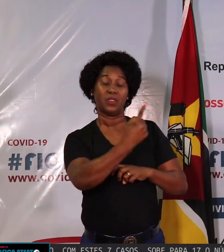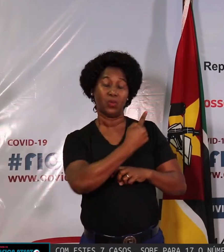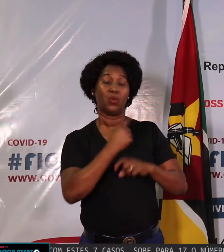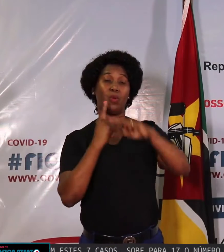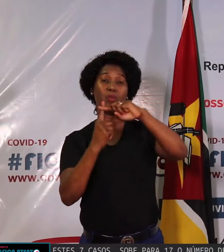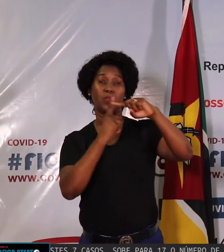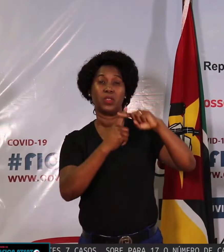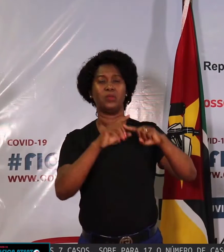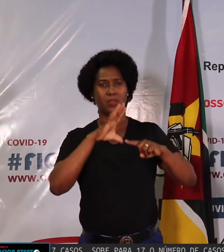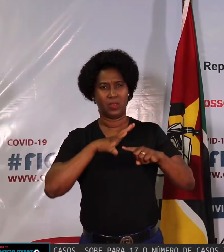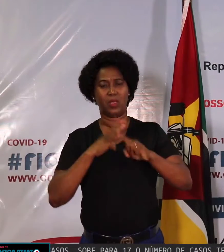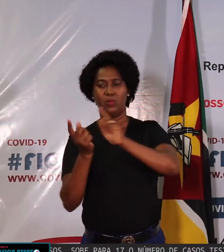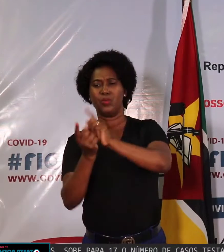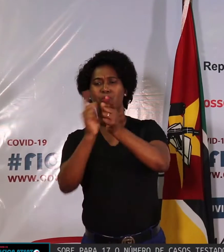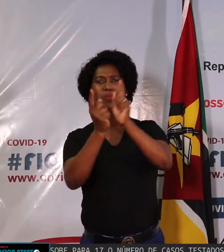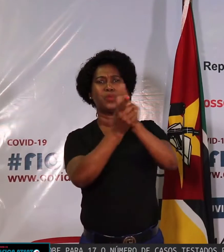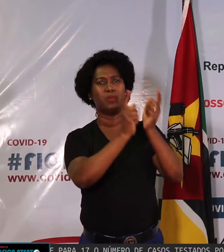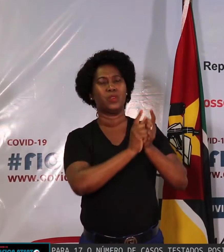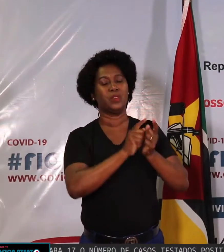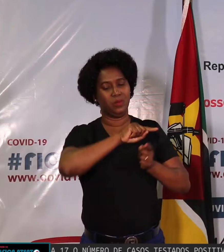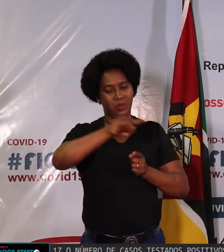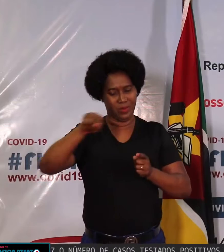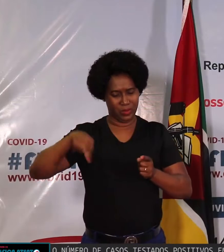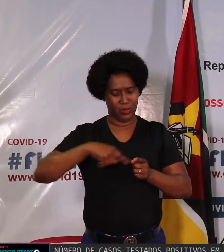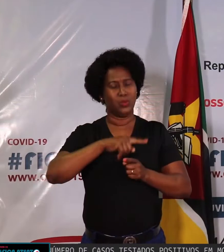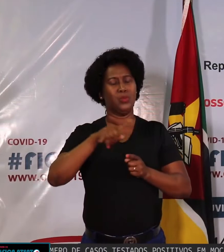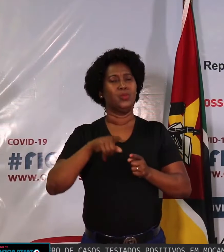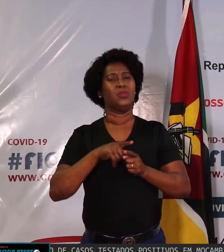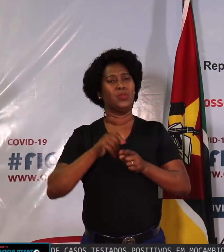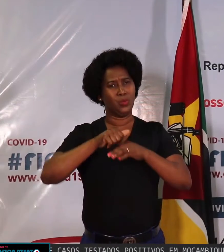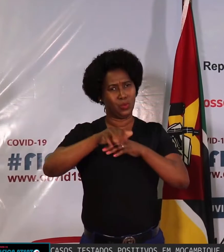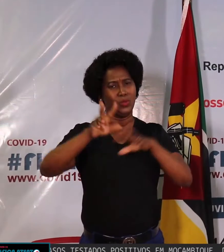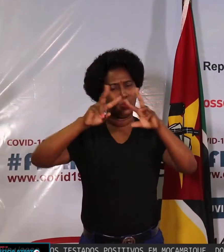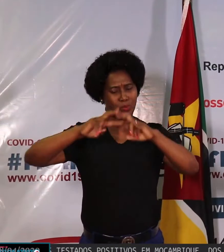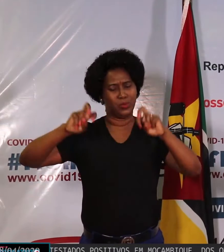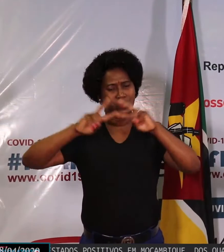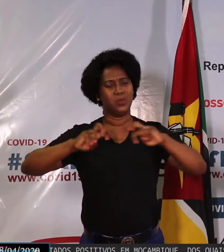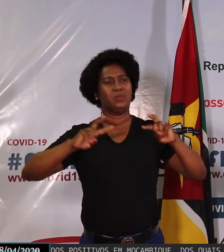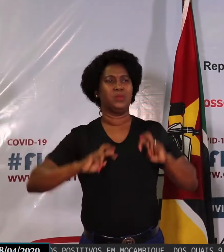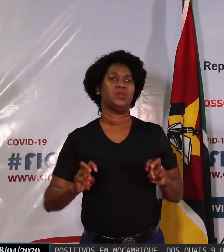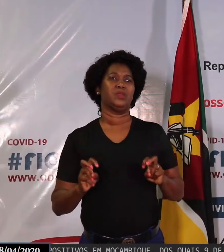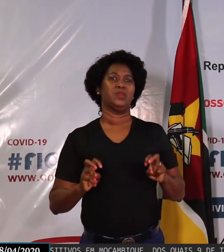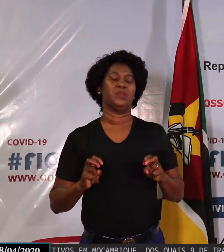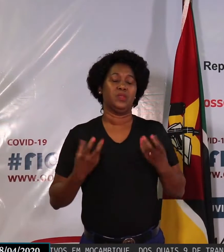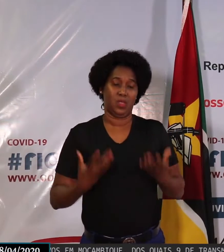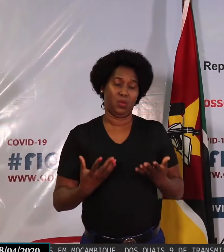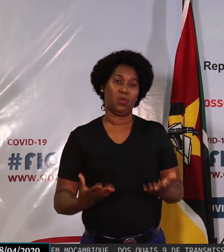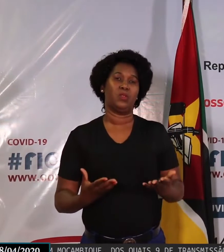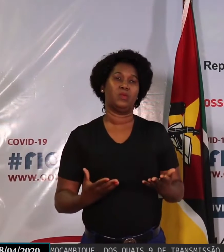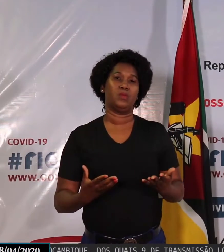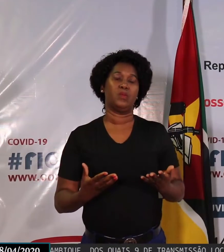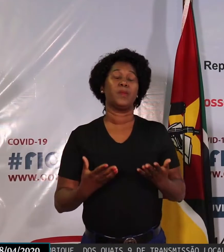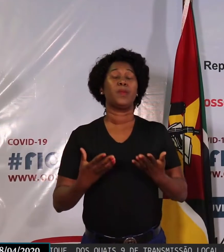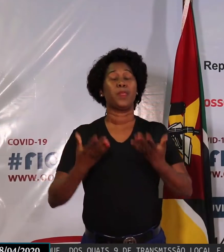positivos tem os seus contactos. Portanto, este rastreio dos contactos está, neste momento, a ter lugar. Portanto, a